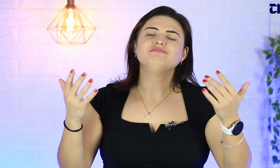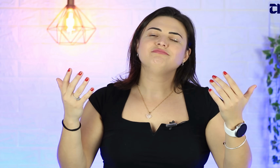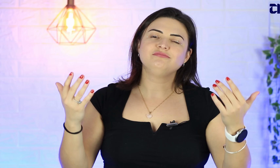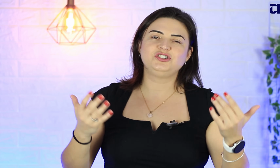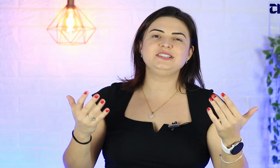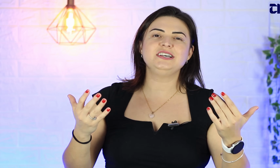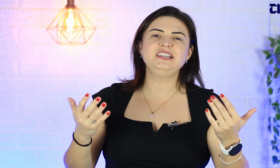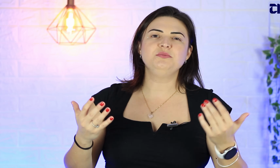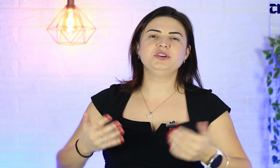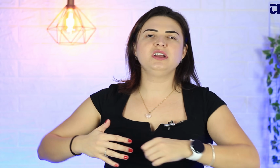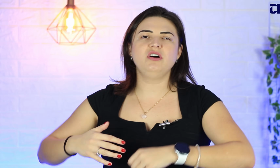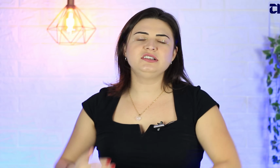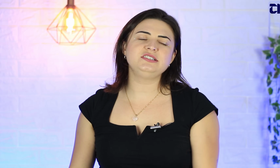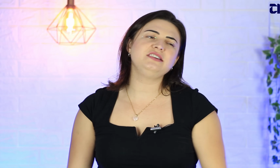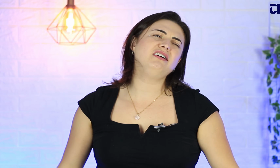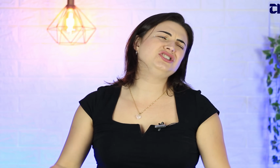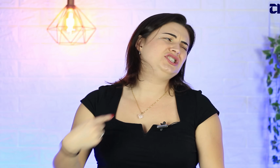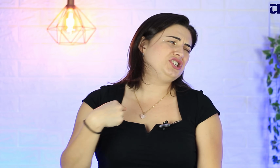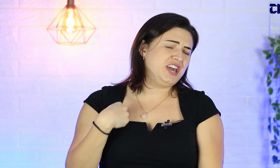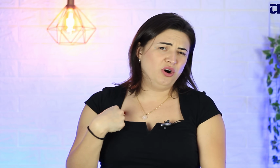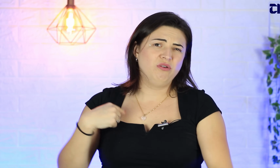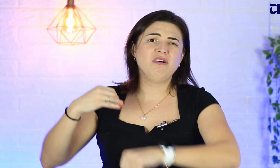desânimo. Então, olha assim, ó, gente, eu...